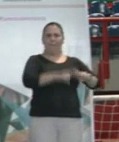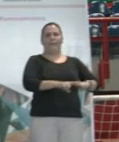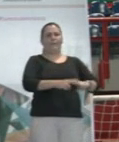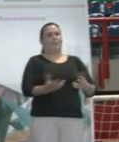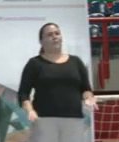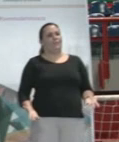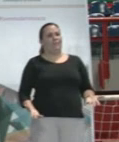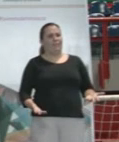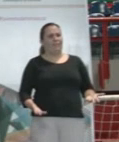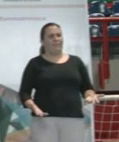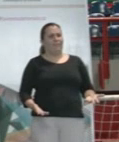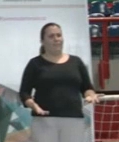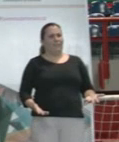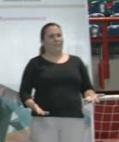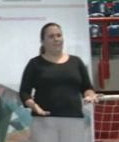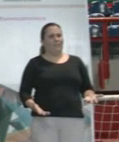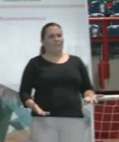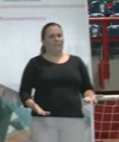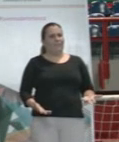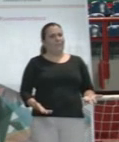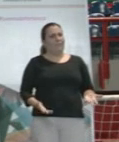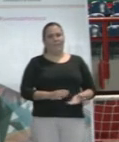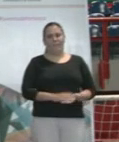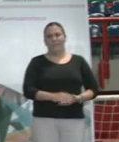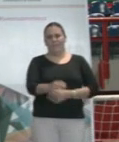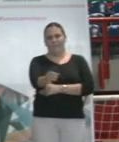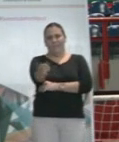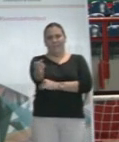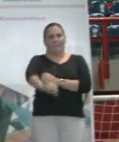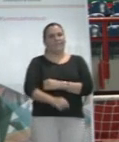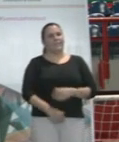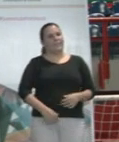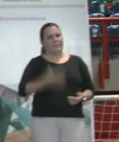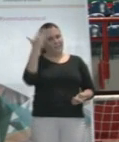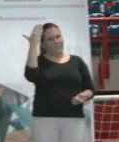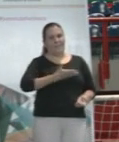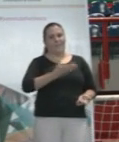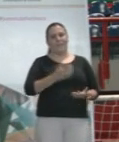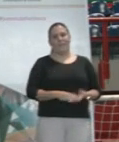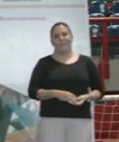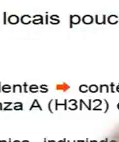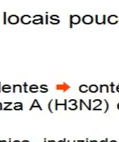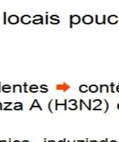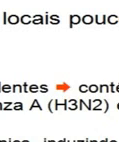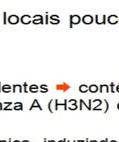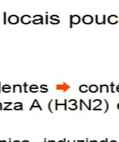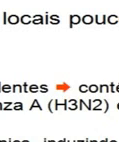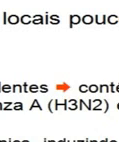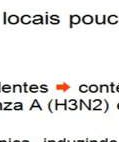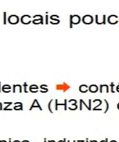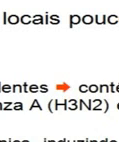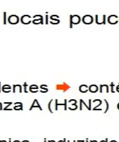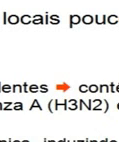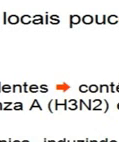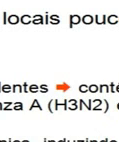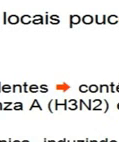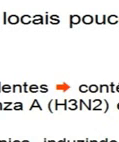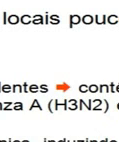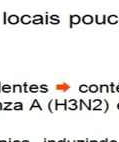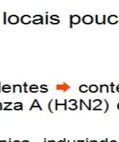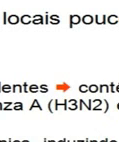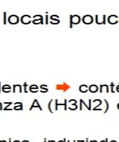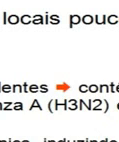dar cacetete nele a noite todinha. Atentado ao pudor. Grave. Muito bem. Profilaxia do vírus.